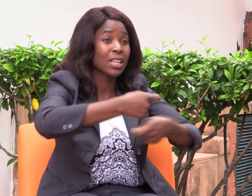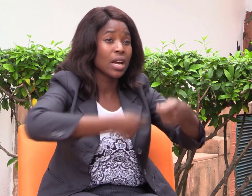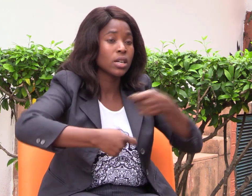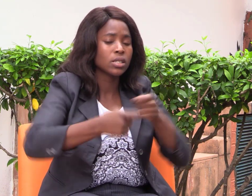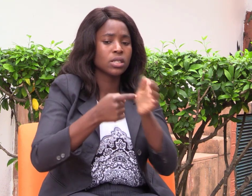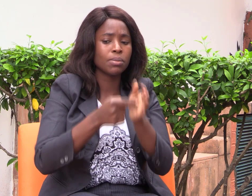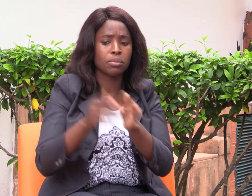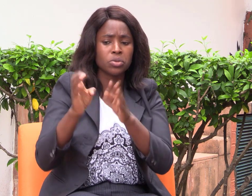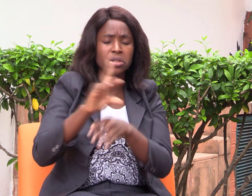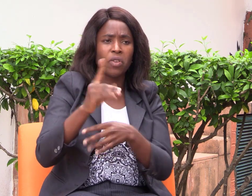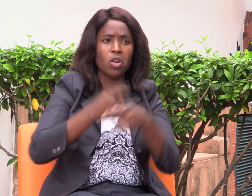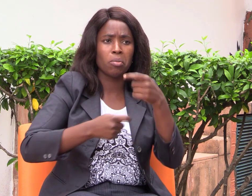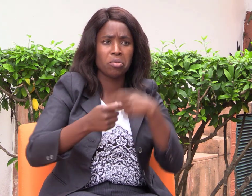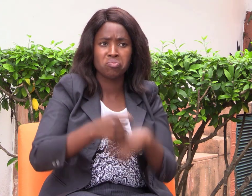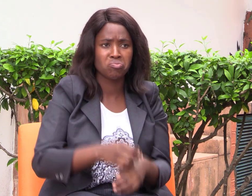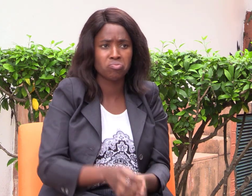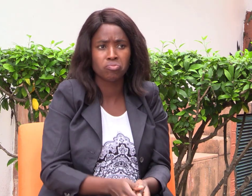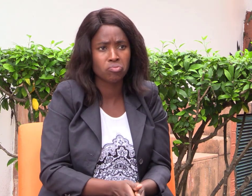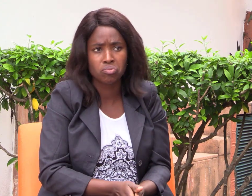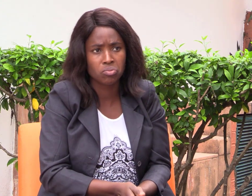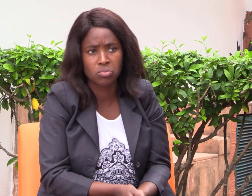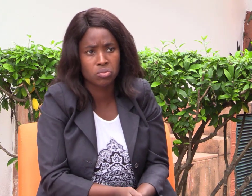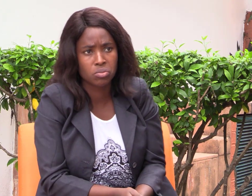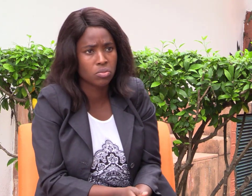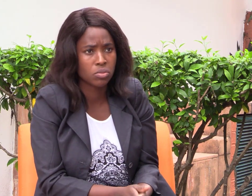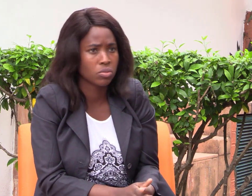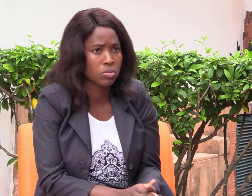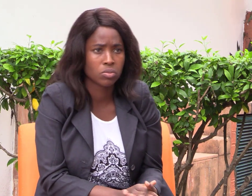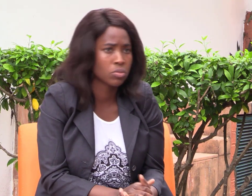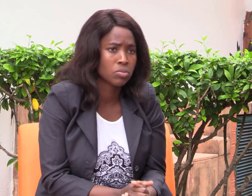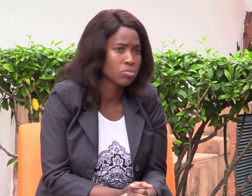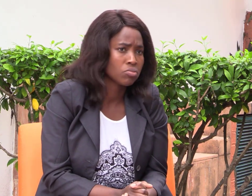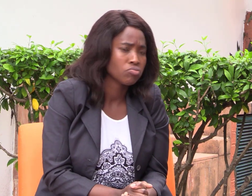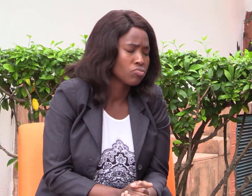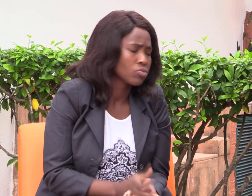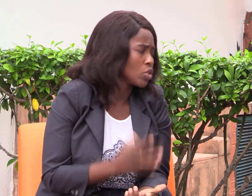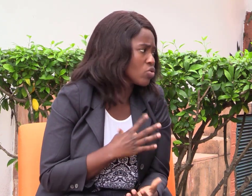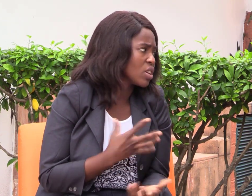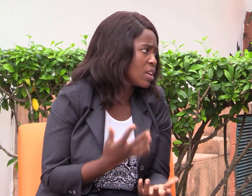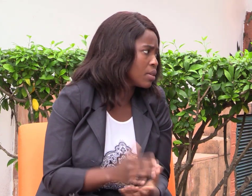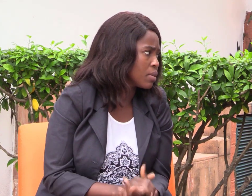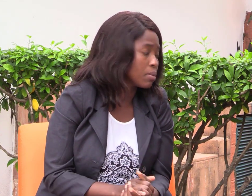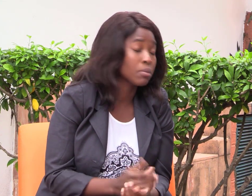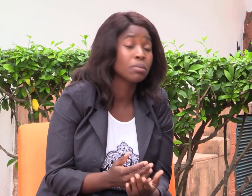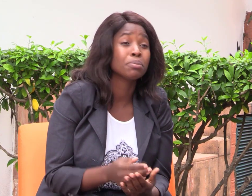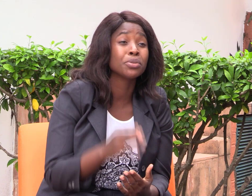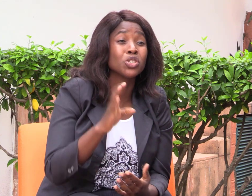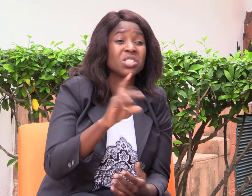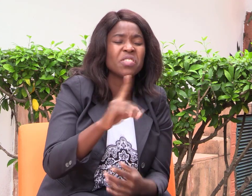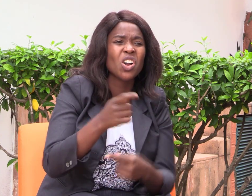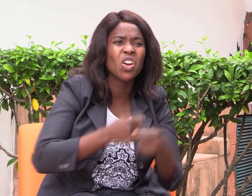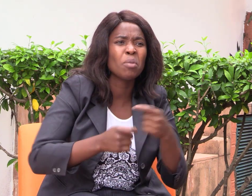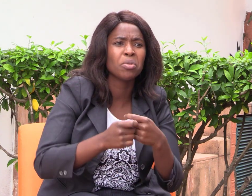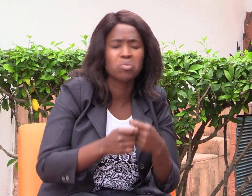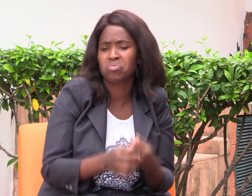Dificilmente de mulheres ouvintes, elas conseguem evoluir-se um pouco mais, mas para mulheres surdas é um